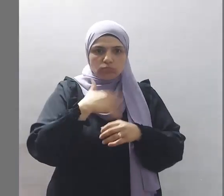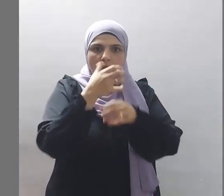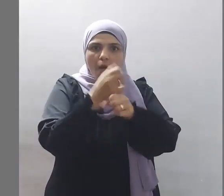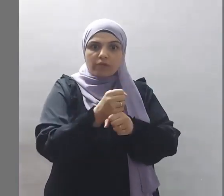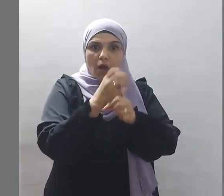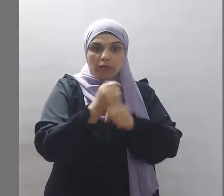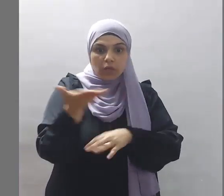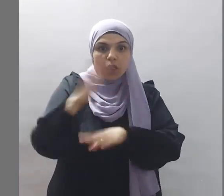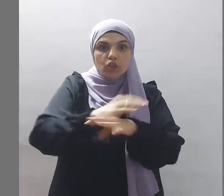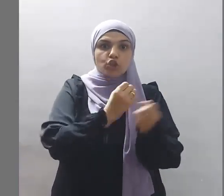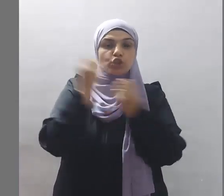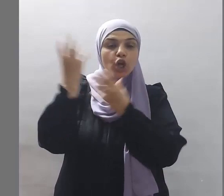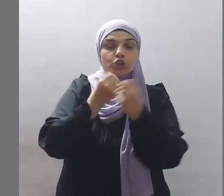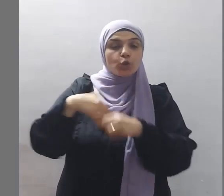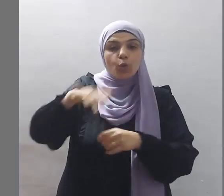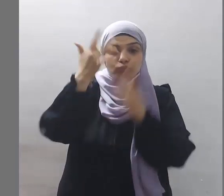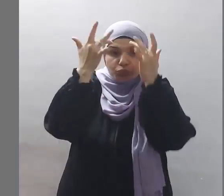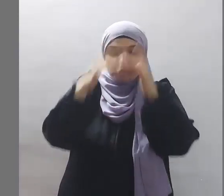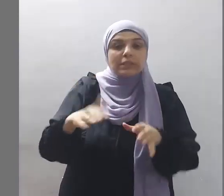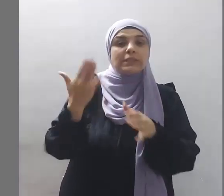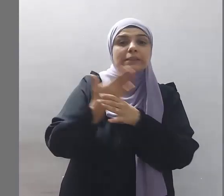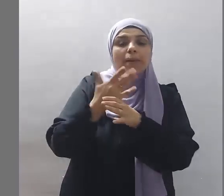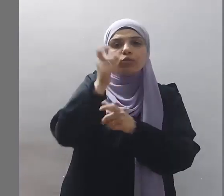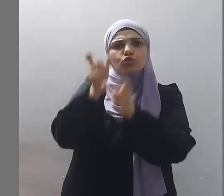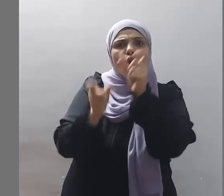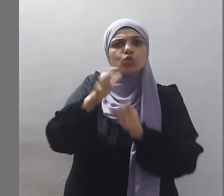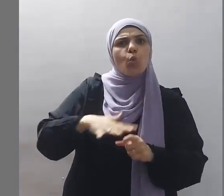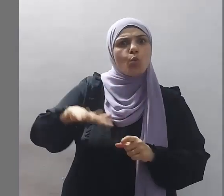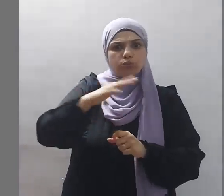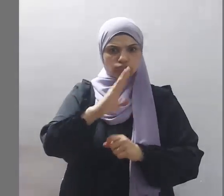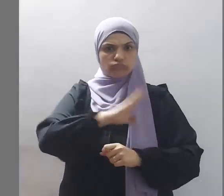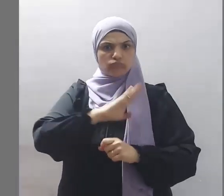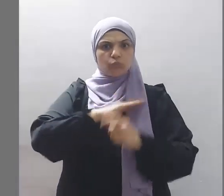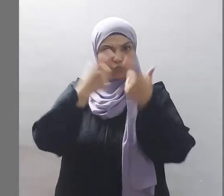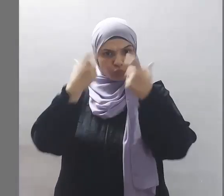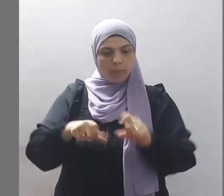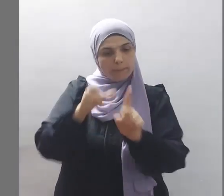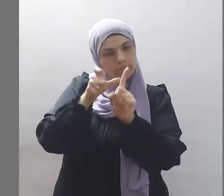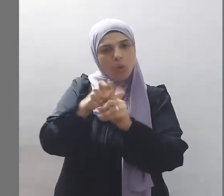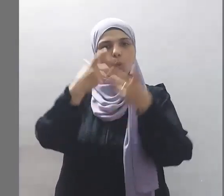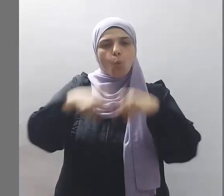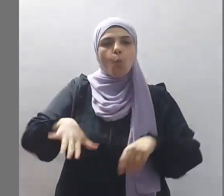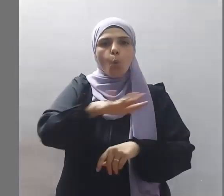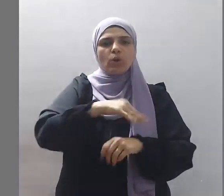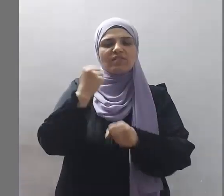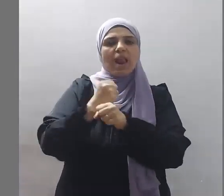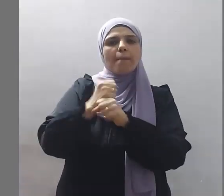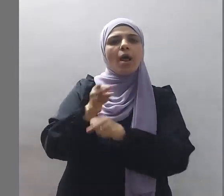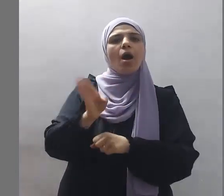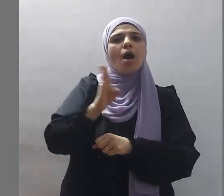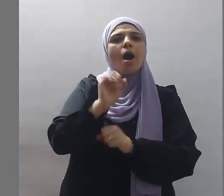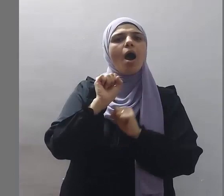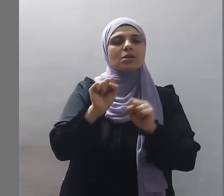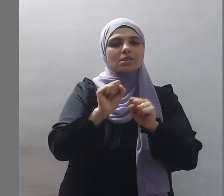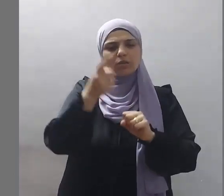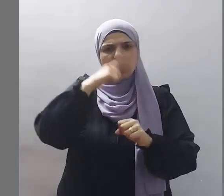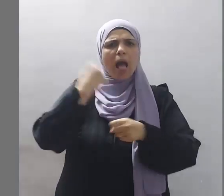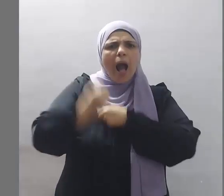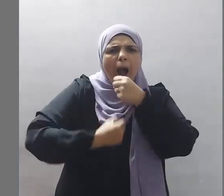شهدائنا يتطلب أن يكون كل واحد منا جنديا لهذا الوطن في مجاله، وأن يبذل أقصى طاقته